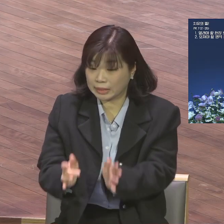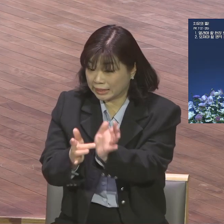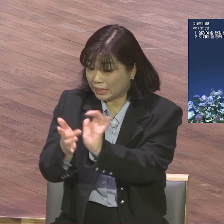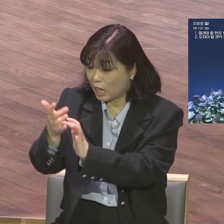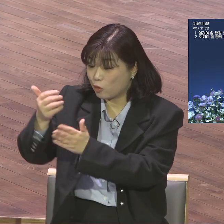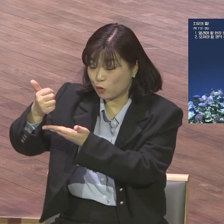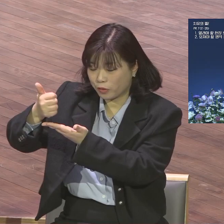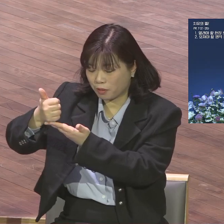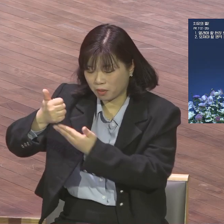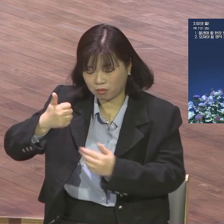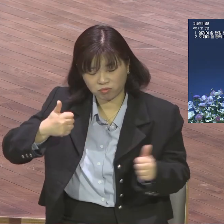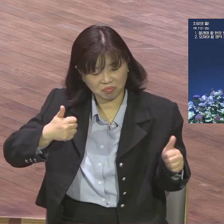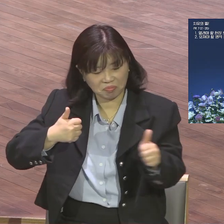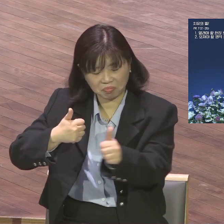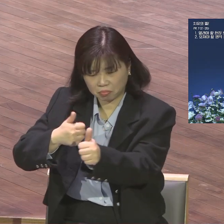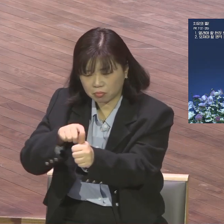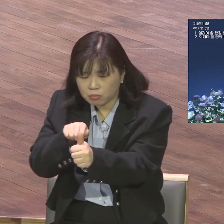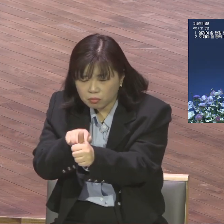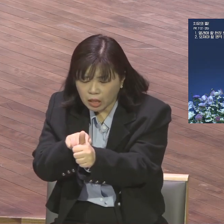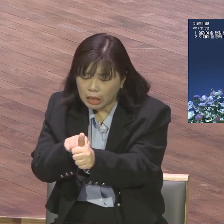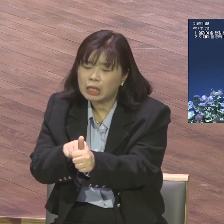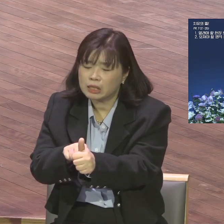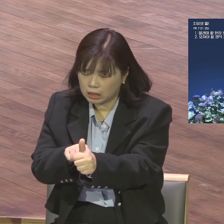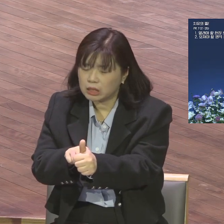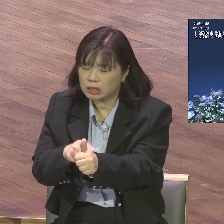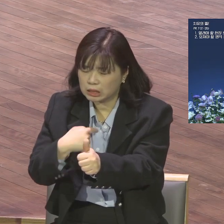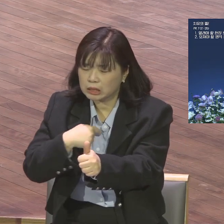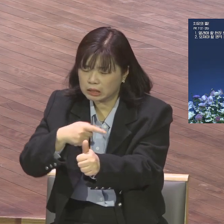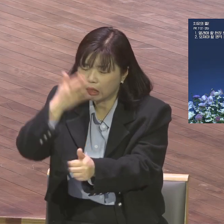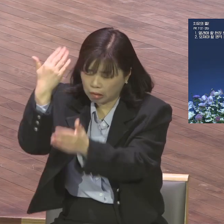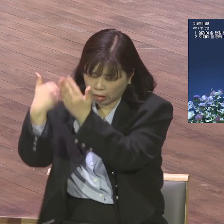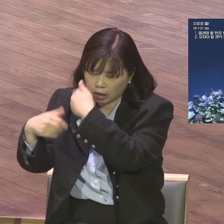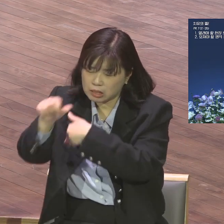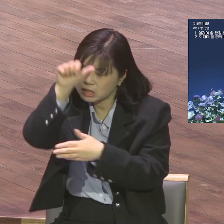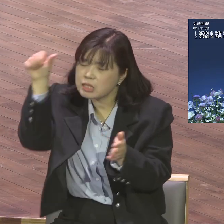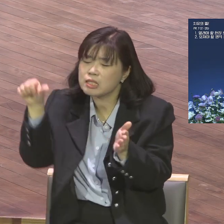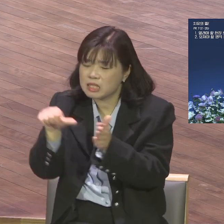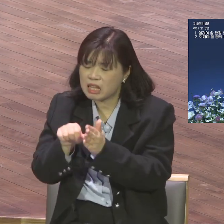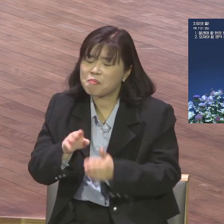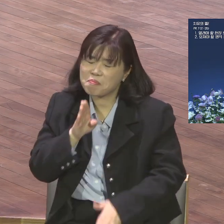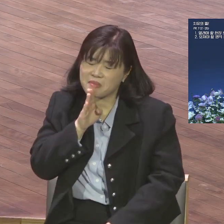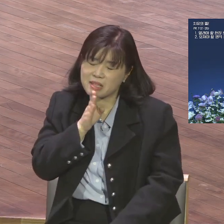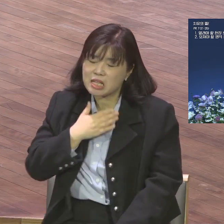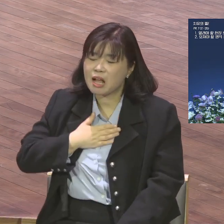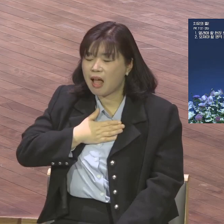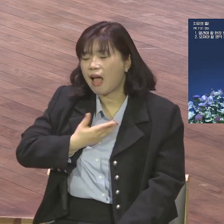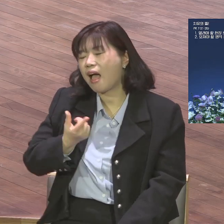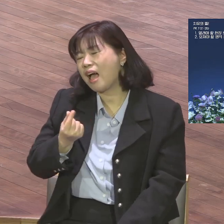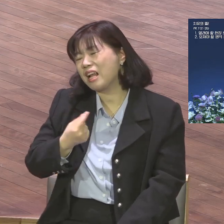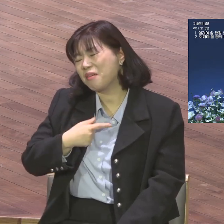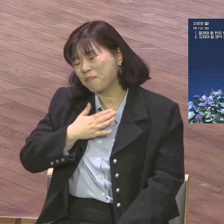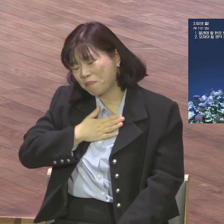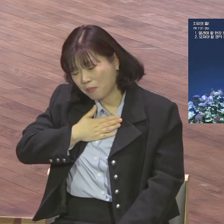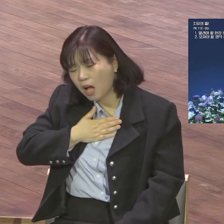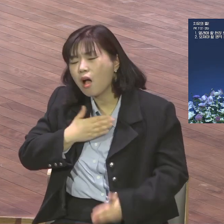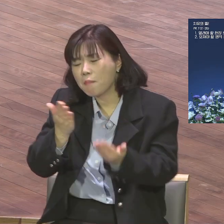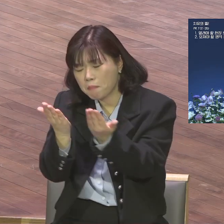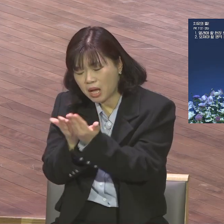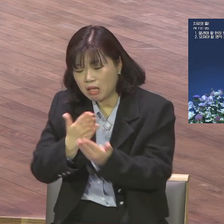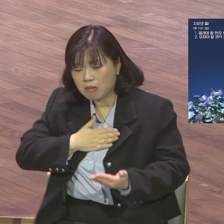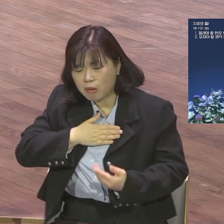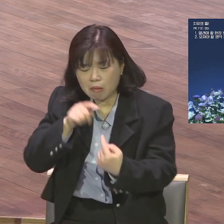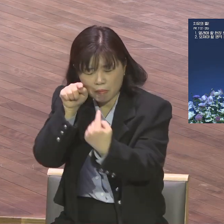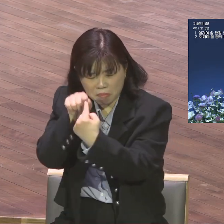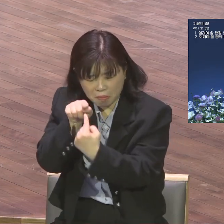예수님께서 이 사람이 그동안 살면서 겪었던 그 큰 아픔을 공감하셨다는 거지요. 아픔을